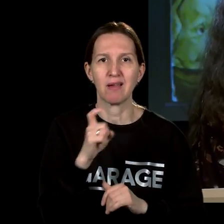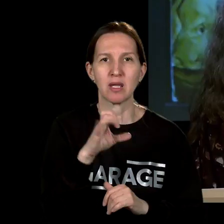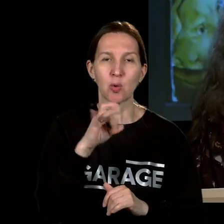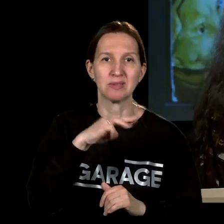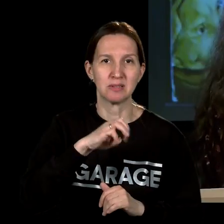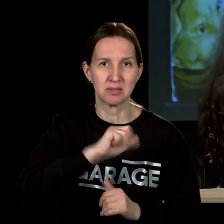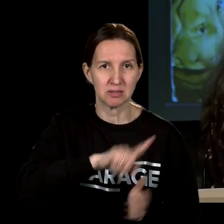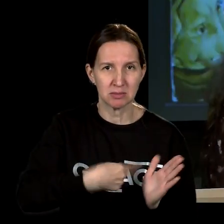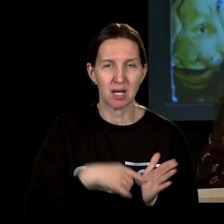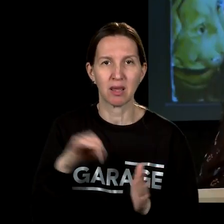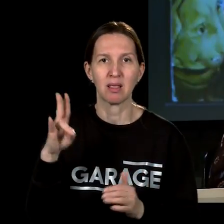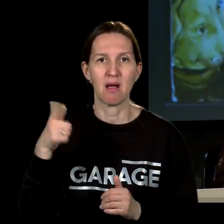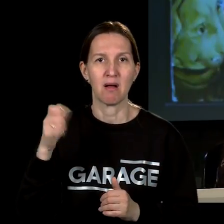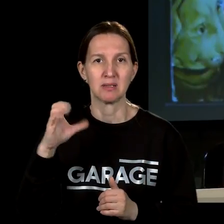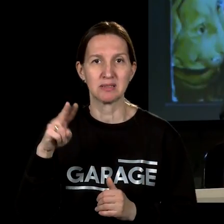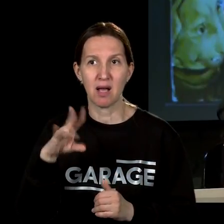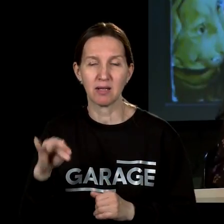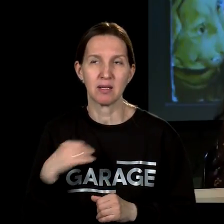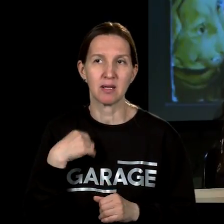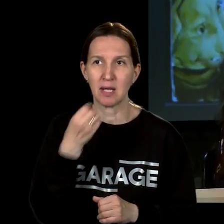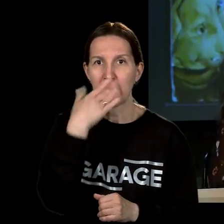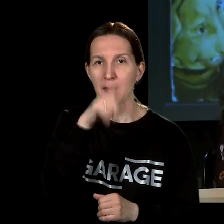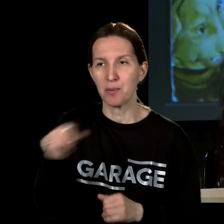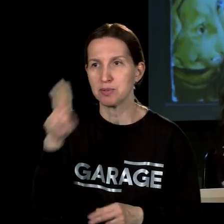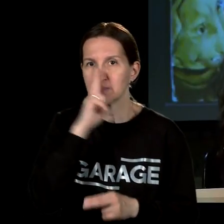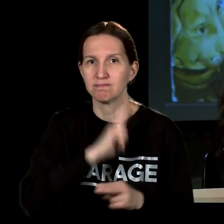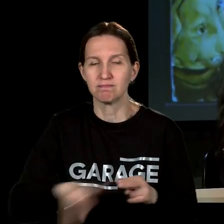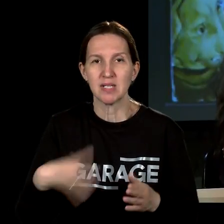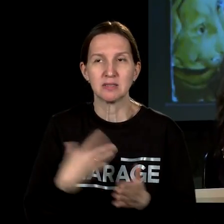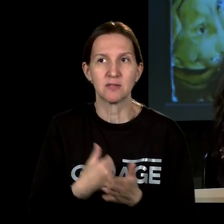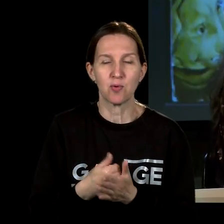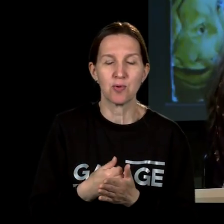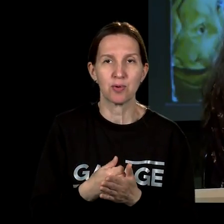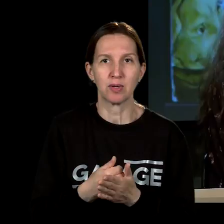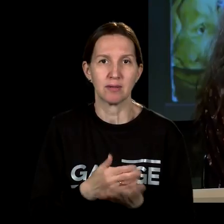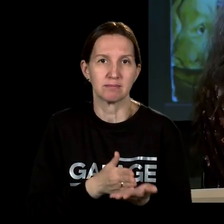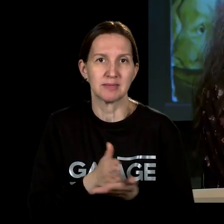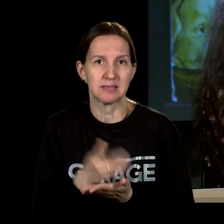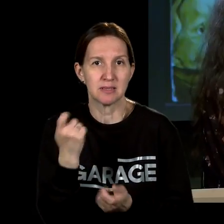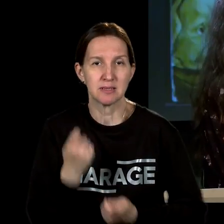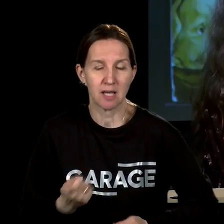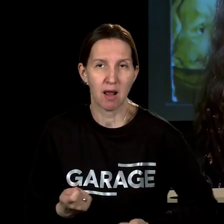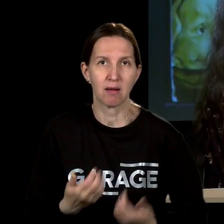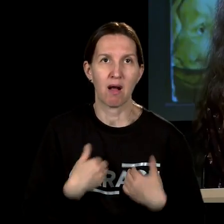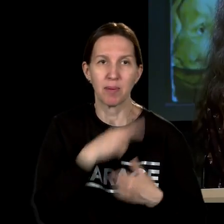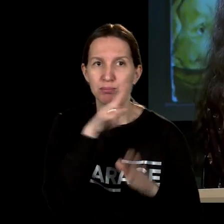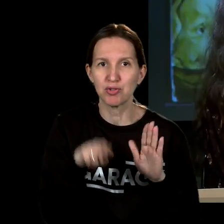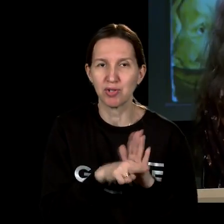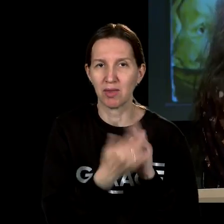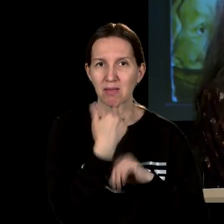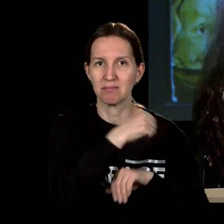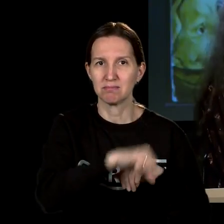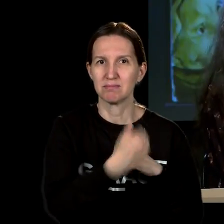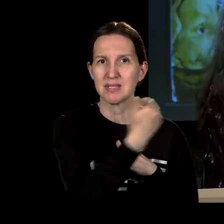национального художественного стиля, раскрытие западному миру, ну, западной эстетике, ну, которая как уже так, насилие, да, приходит,